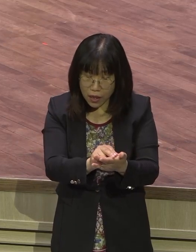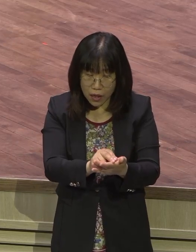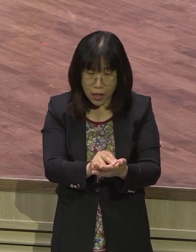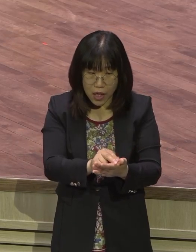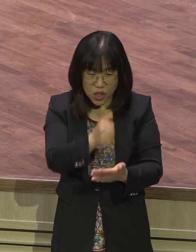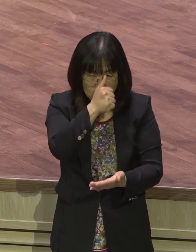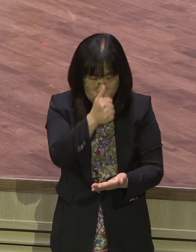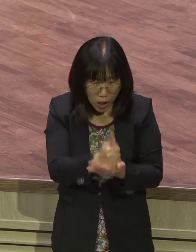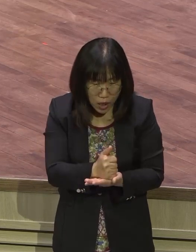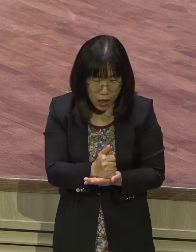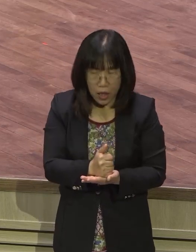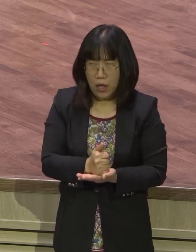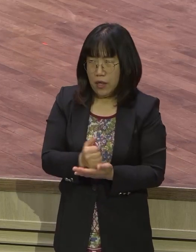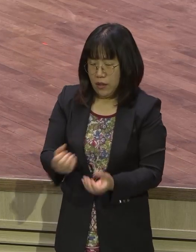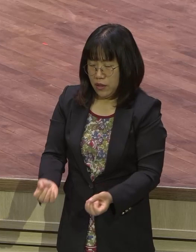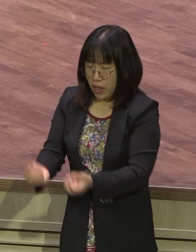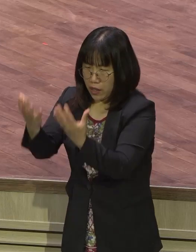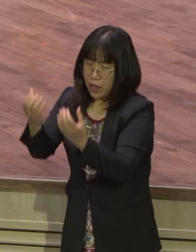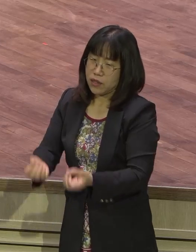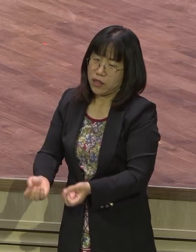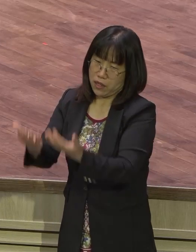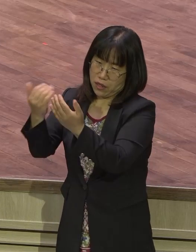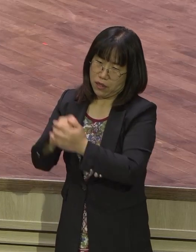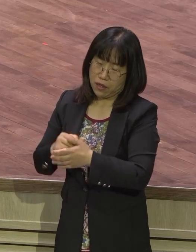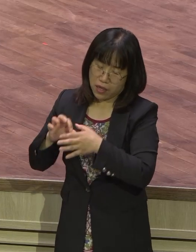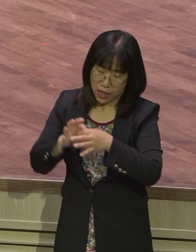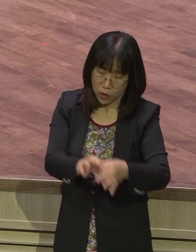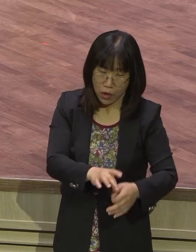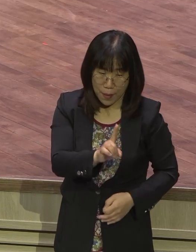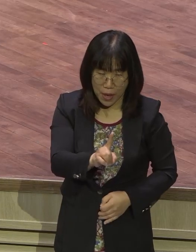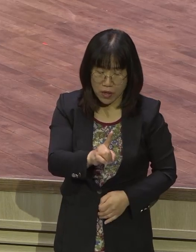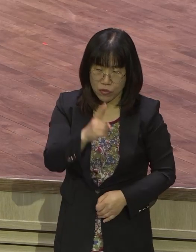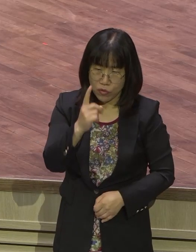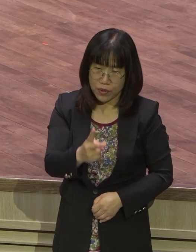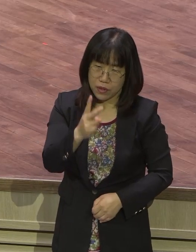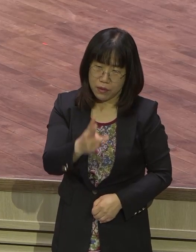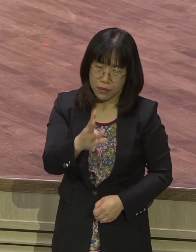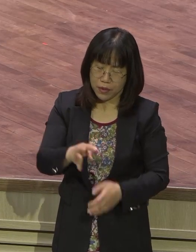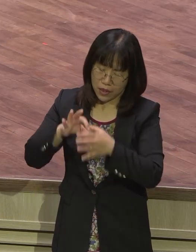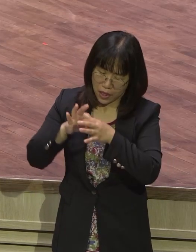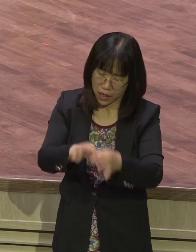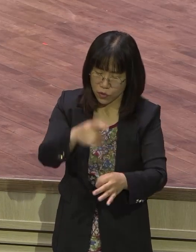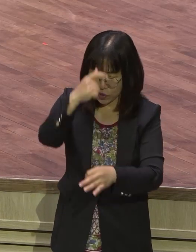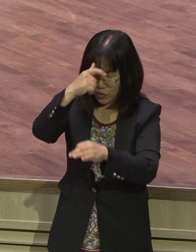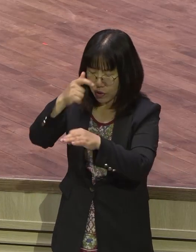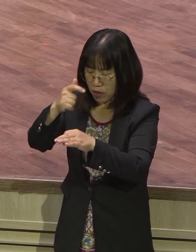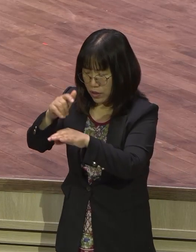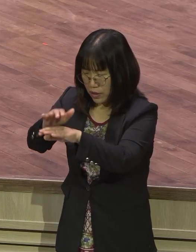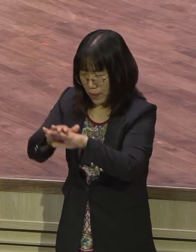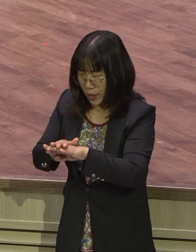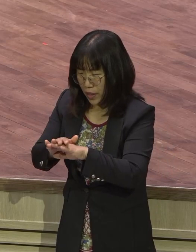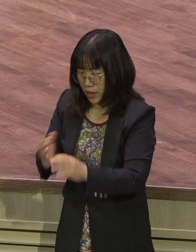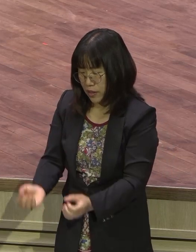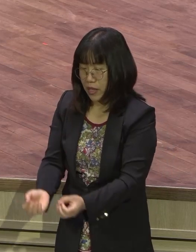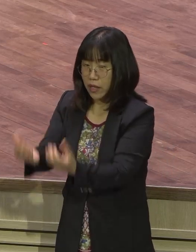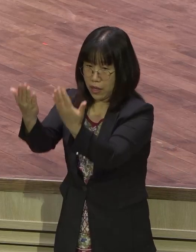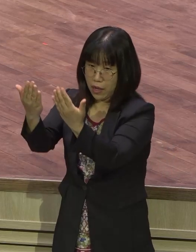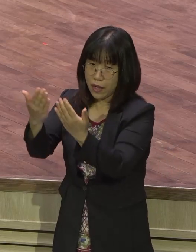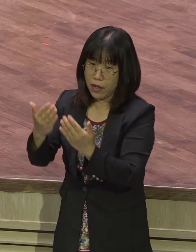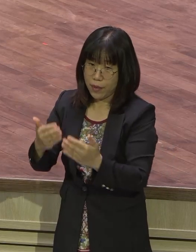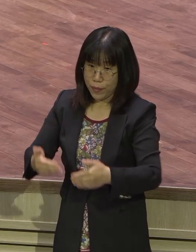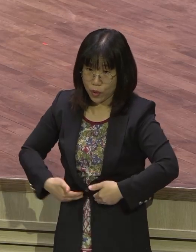들고 제사를 드리러 갔어요. 구약시대는 그런데 예수님께서 친히 오셔서 어요? 뭐요?